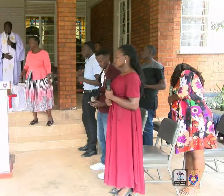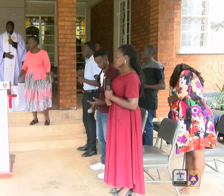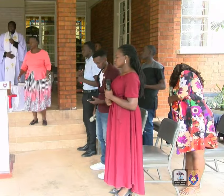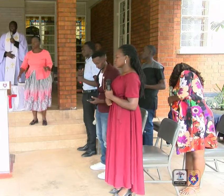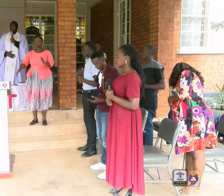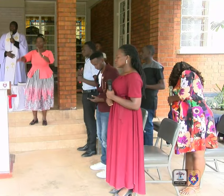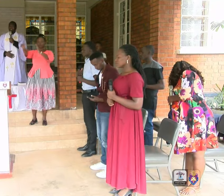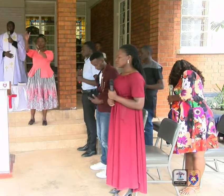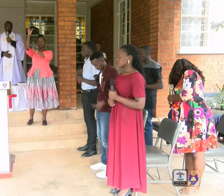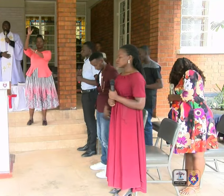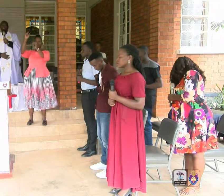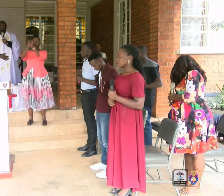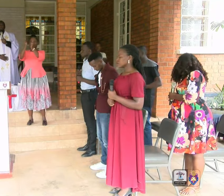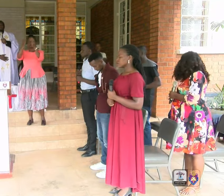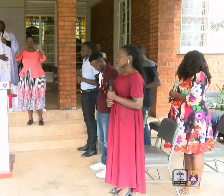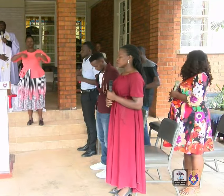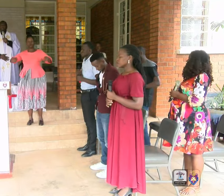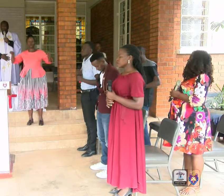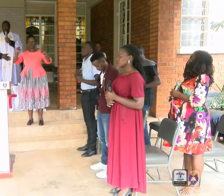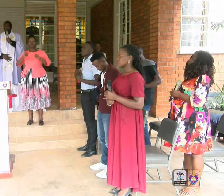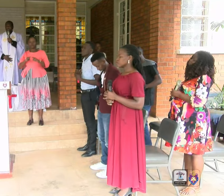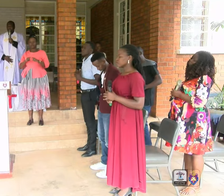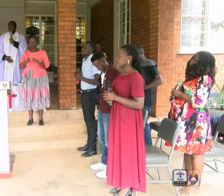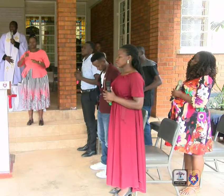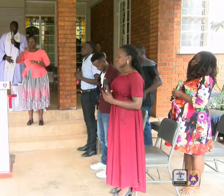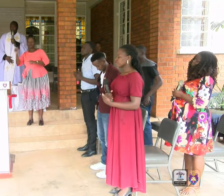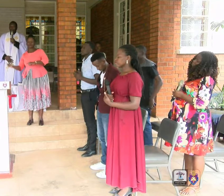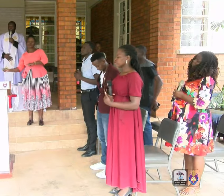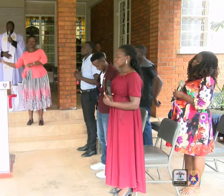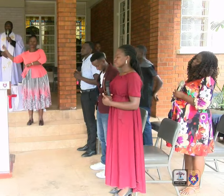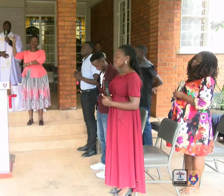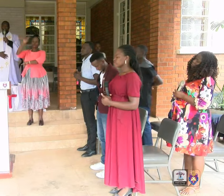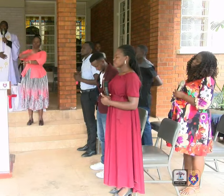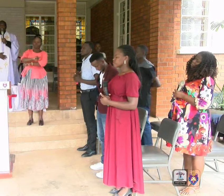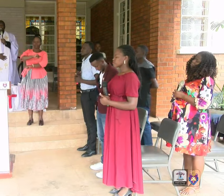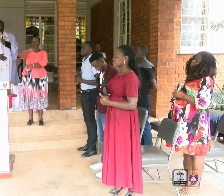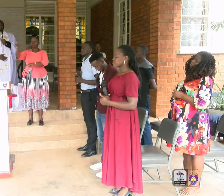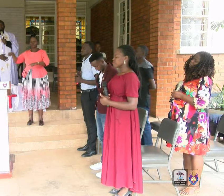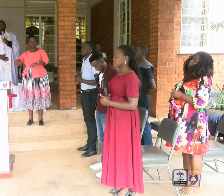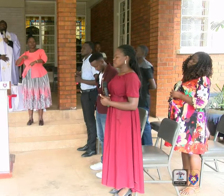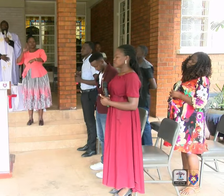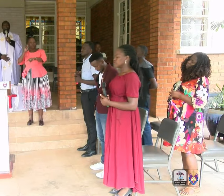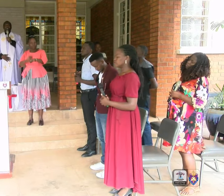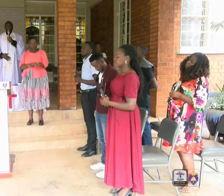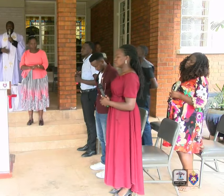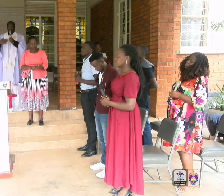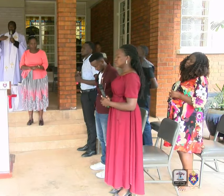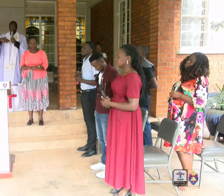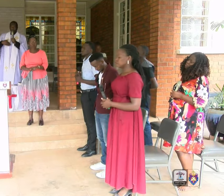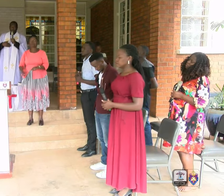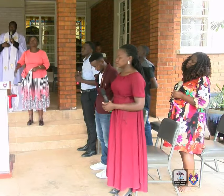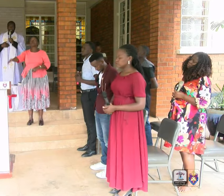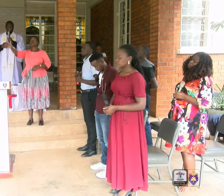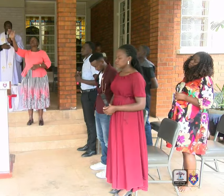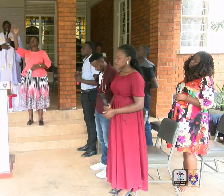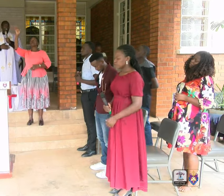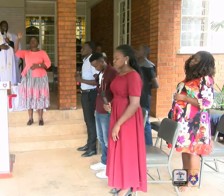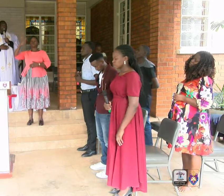Katonda alina fe ebiro byonna n'ebiseera byonna. Ye Katonda